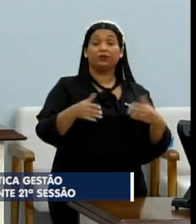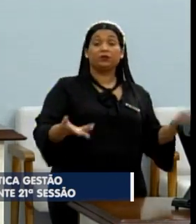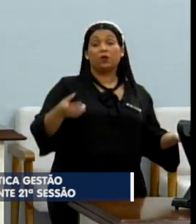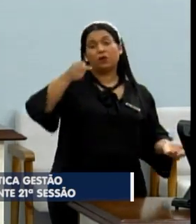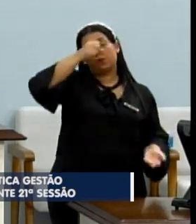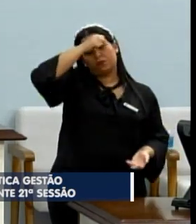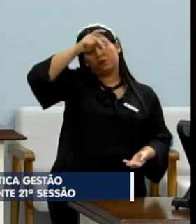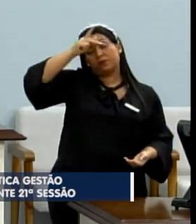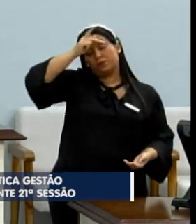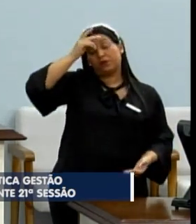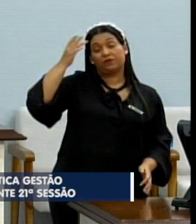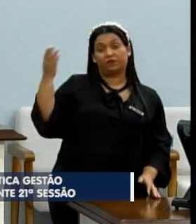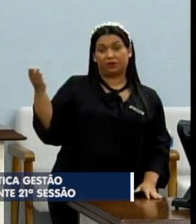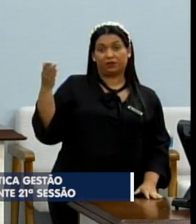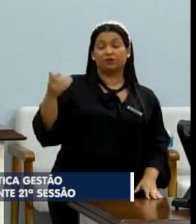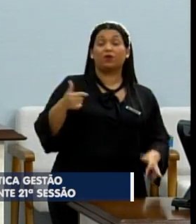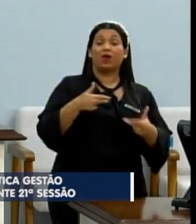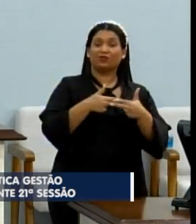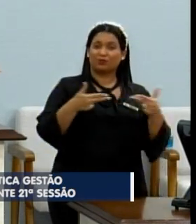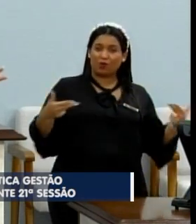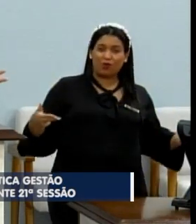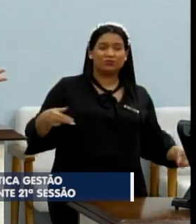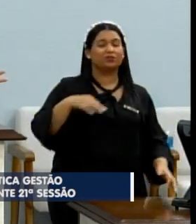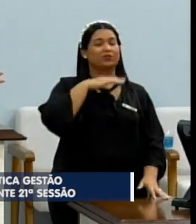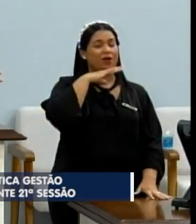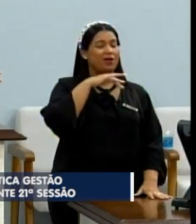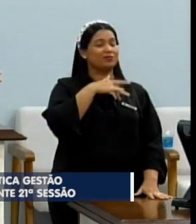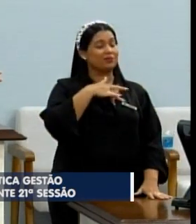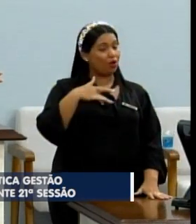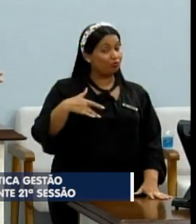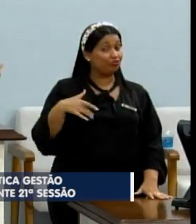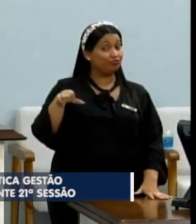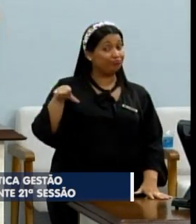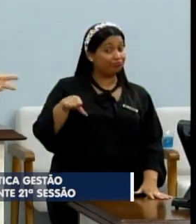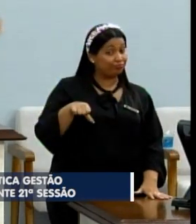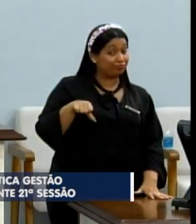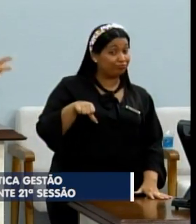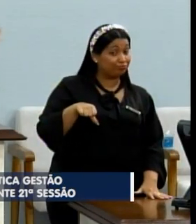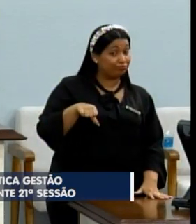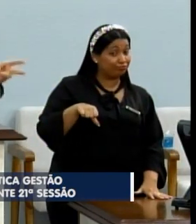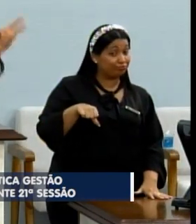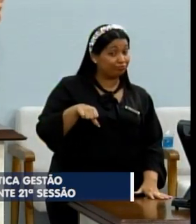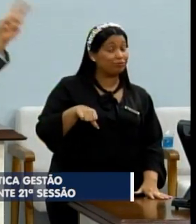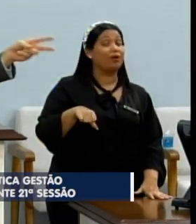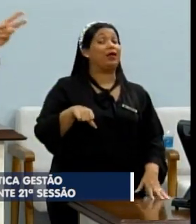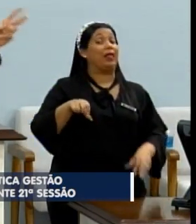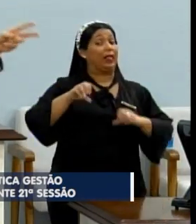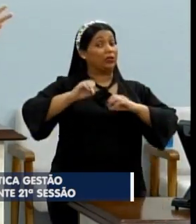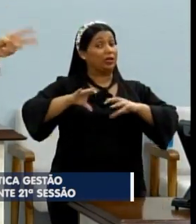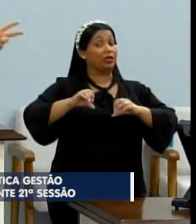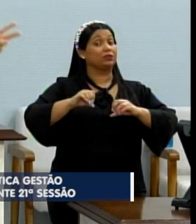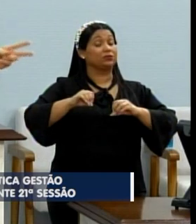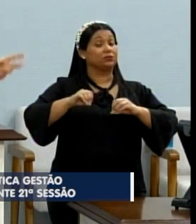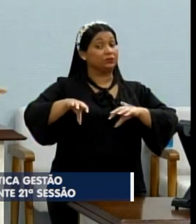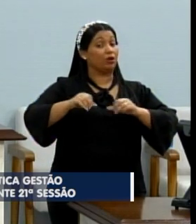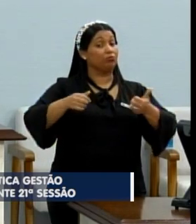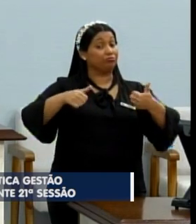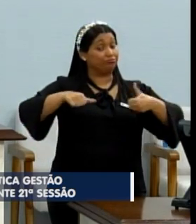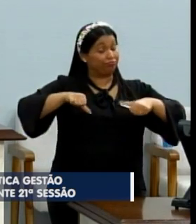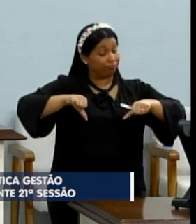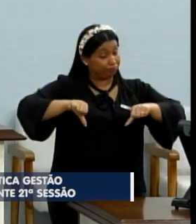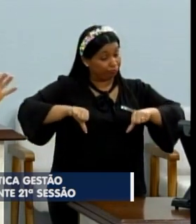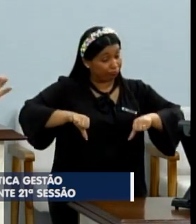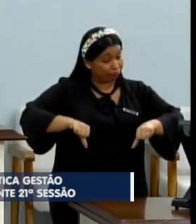é isso as coisas vão mal a saúde vai mal a Educação Municipal vai mal nós vamos falar disso numa oportunidade